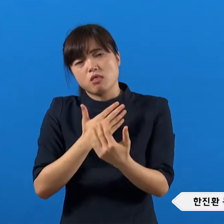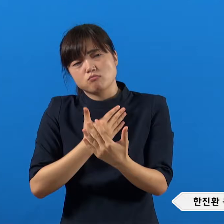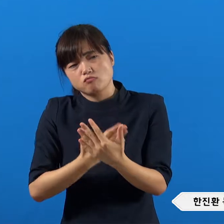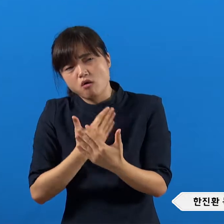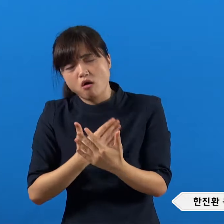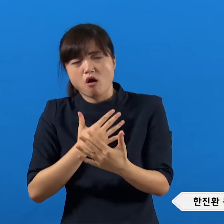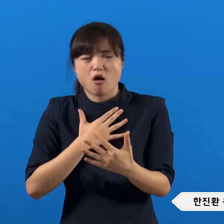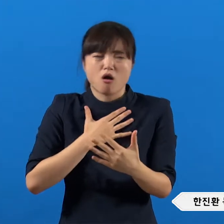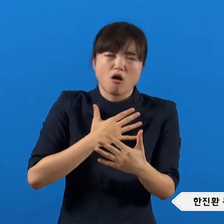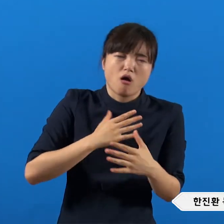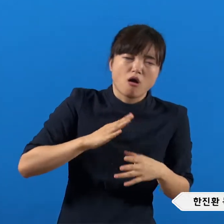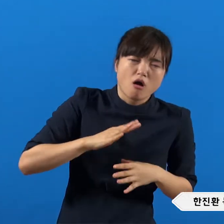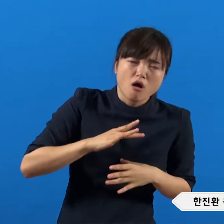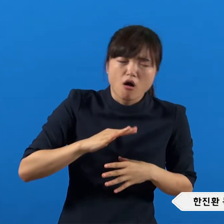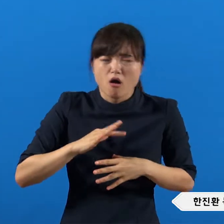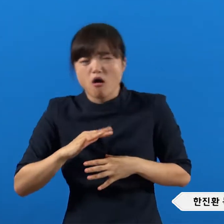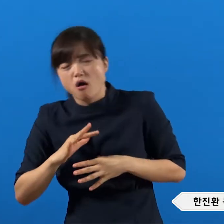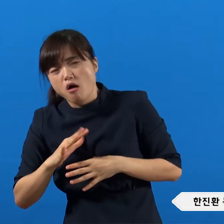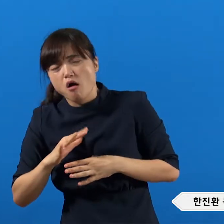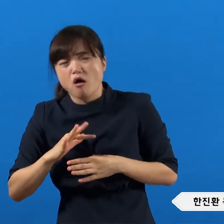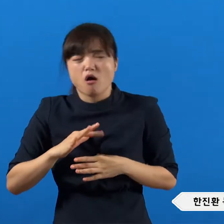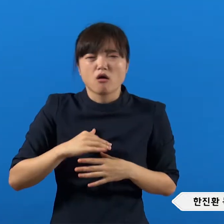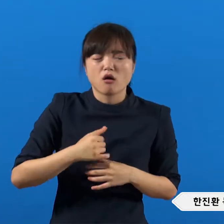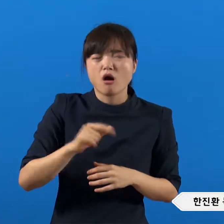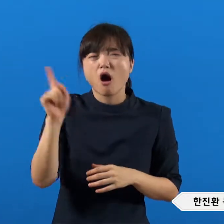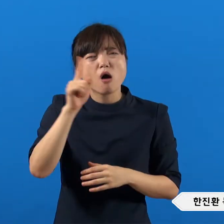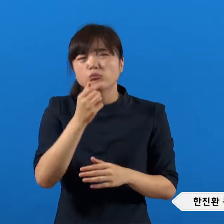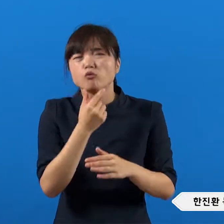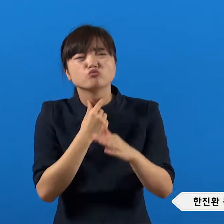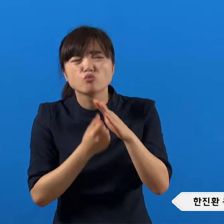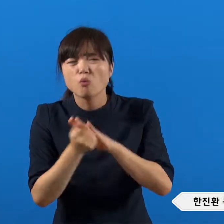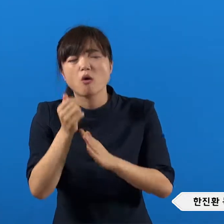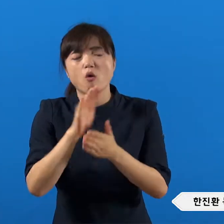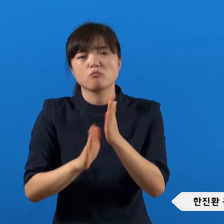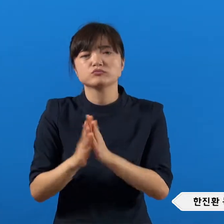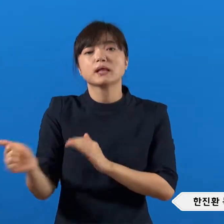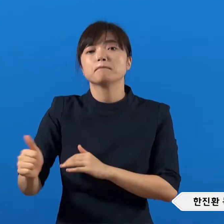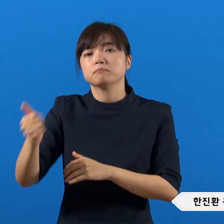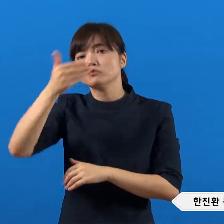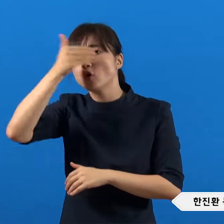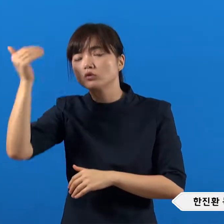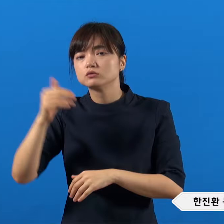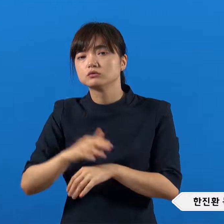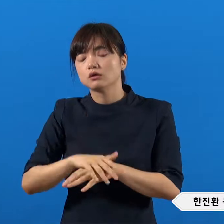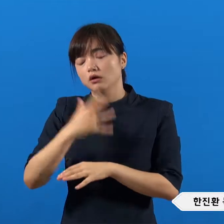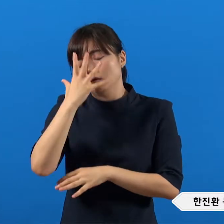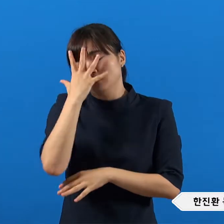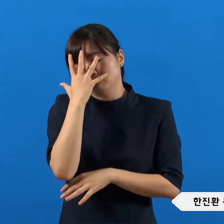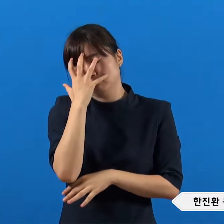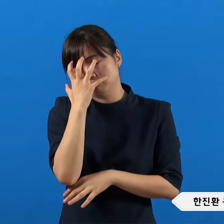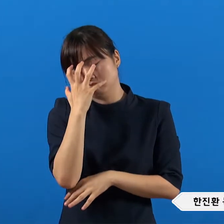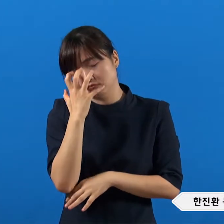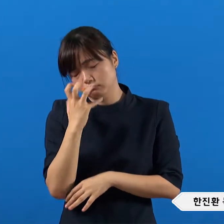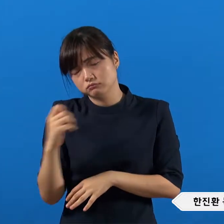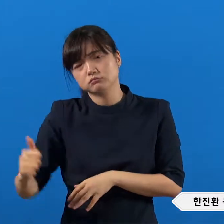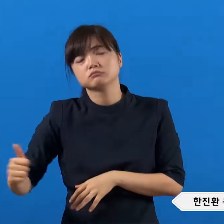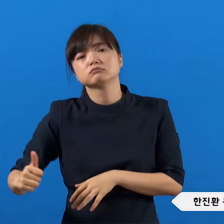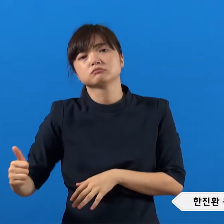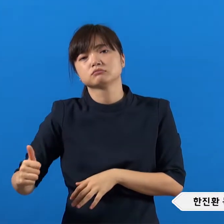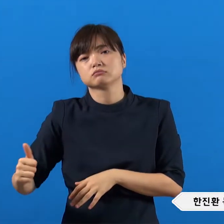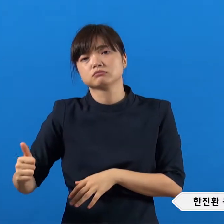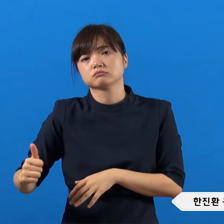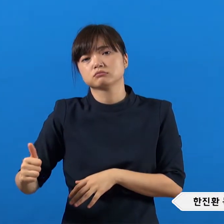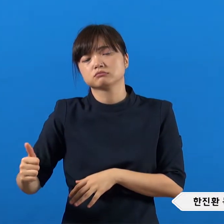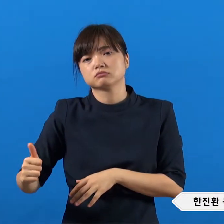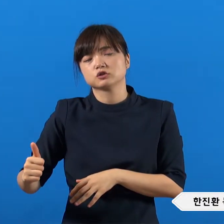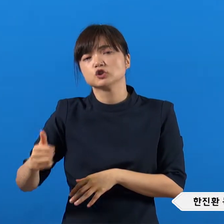불안과 공포에 찌들어 있었습니다. 아무 소망이 없으니까 영혼이 깊은 곤고함에 빠져서 헤매고